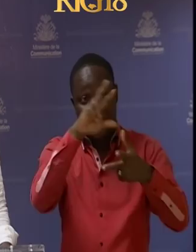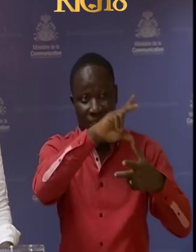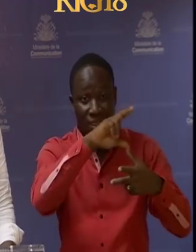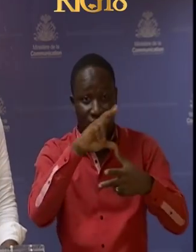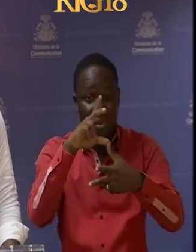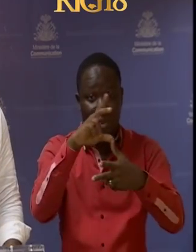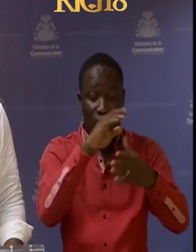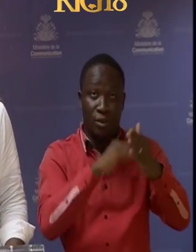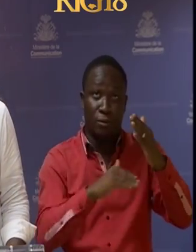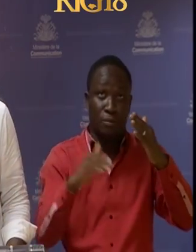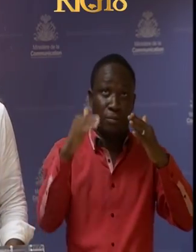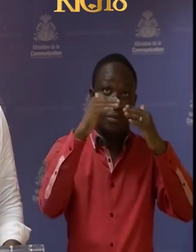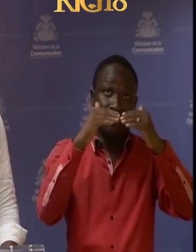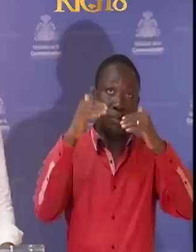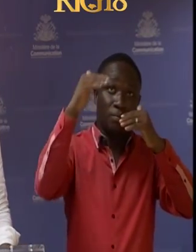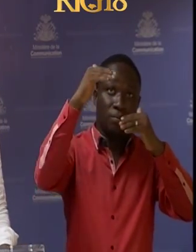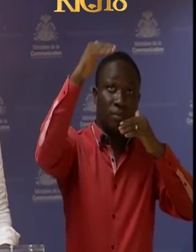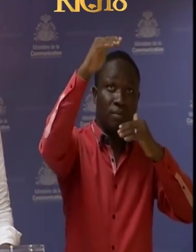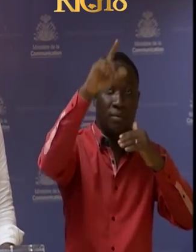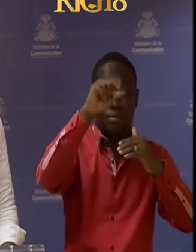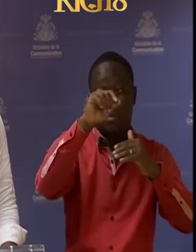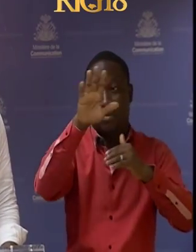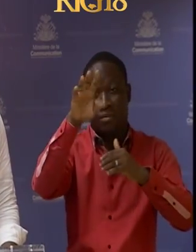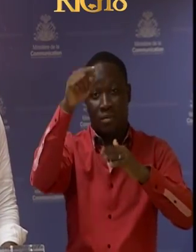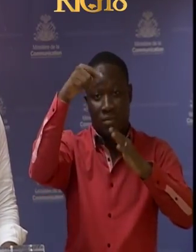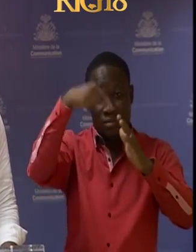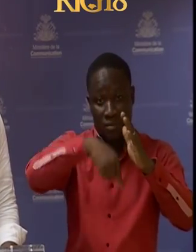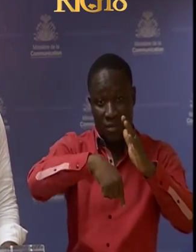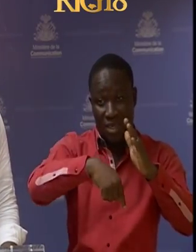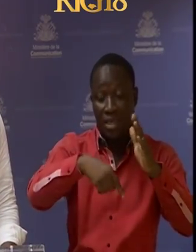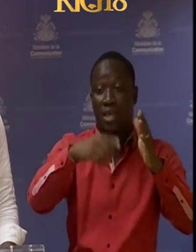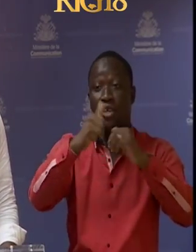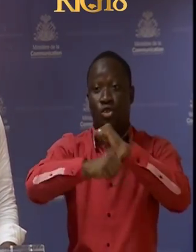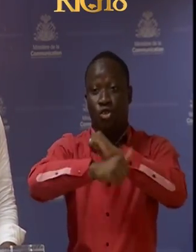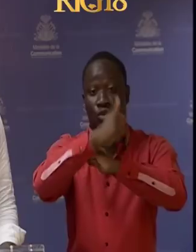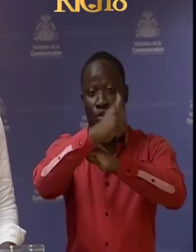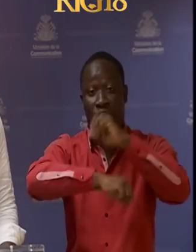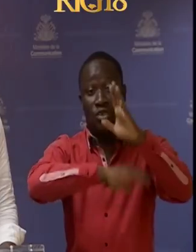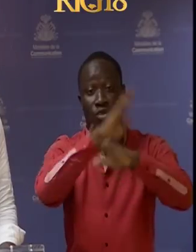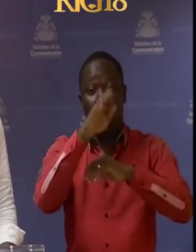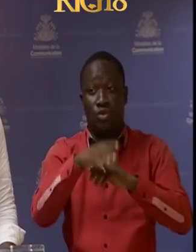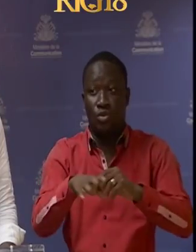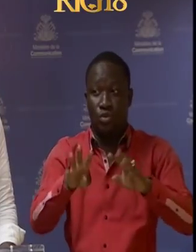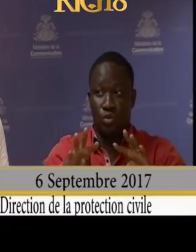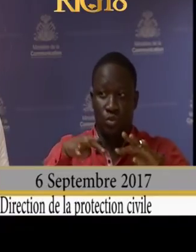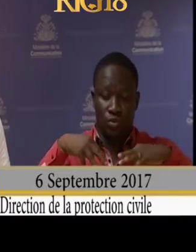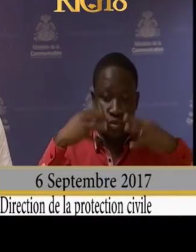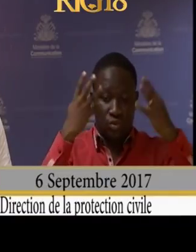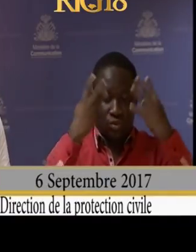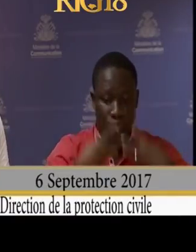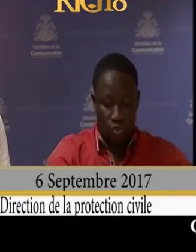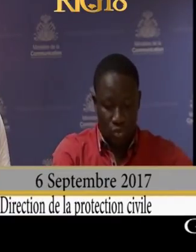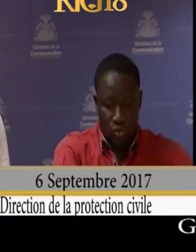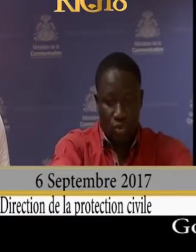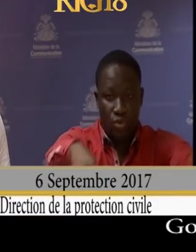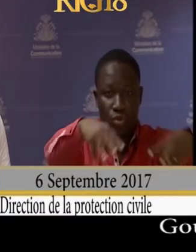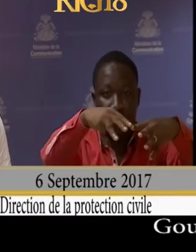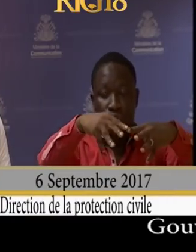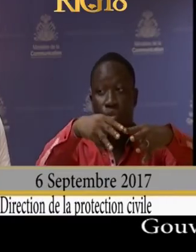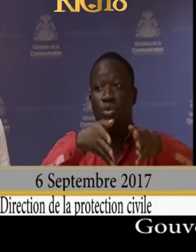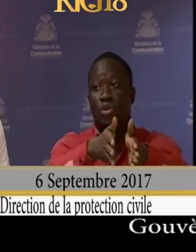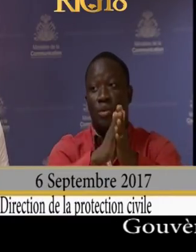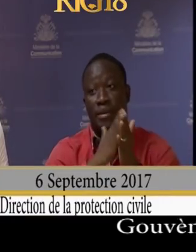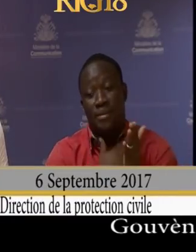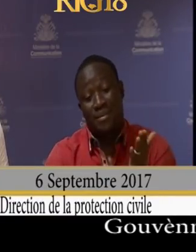pral passer à 20 25 pieds et c'est un danger sérieux que lié. Donc tout pêcheur, tout le monde qui a fait cabotage,